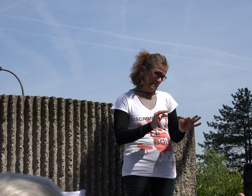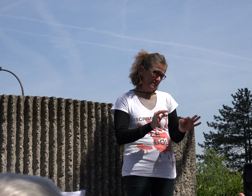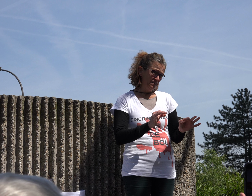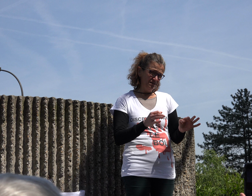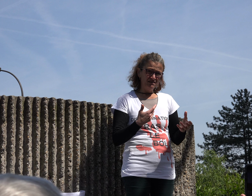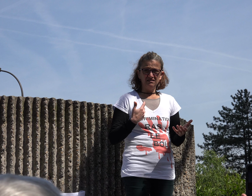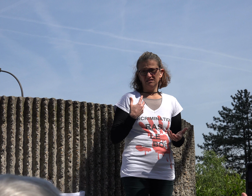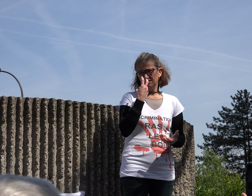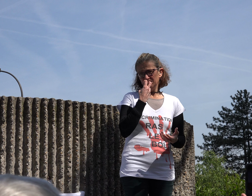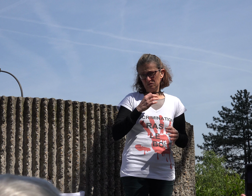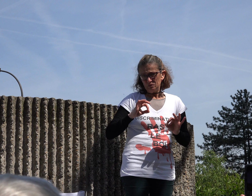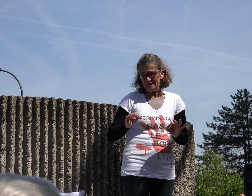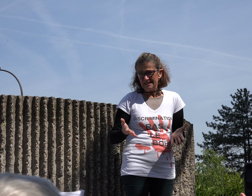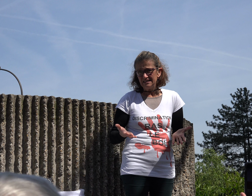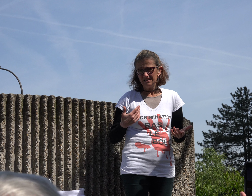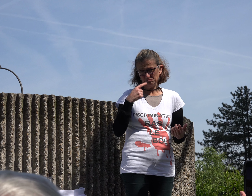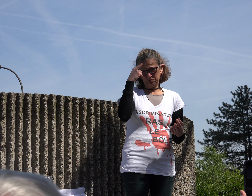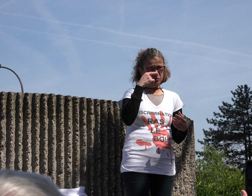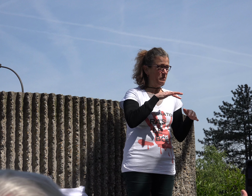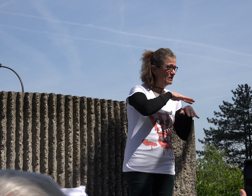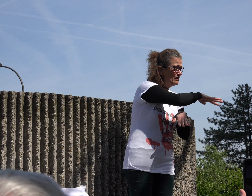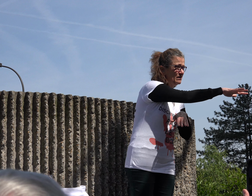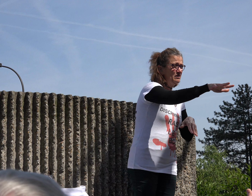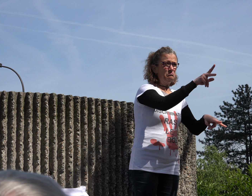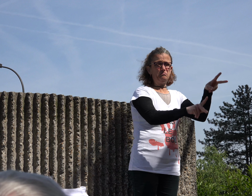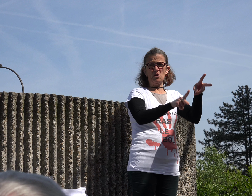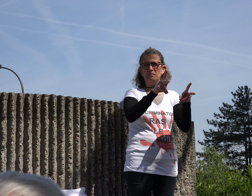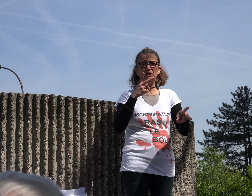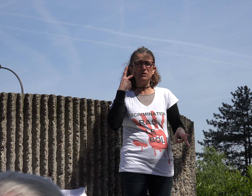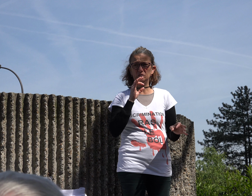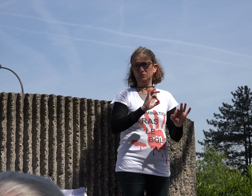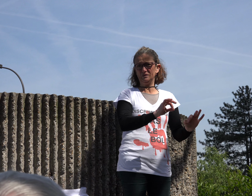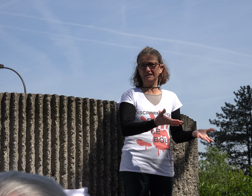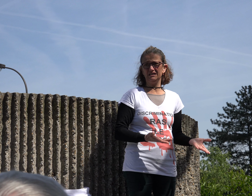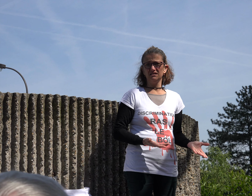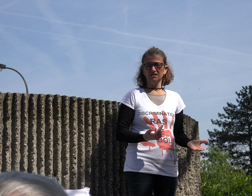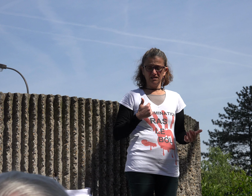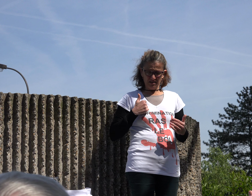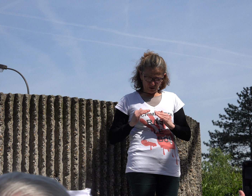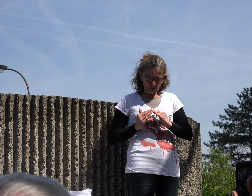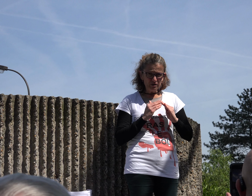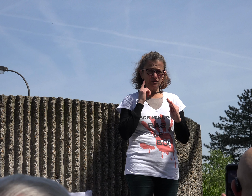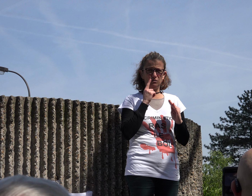Alors oui, j'ai grandi dans l'oralisme. Peut-être que donc il y a des entendants